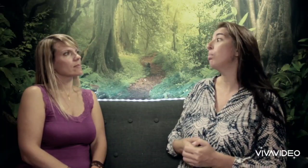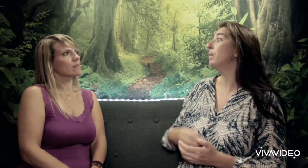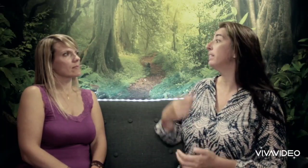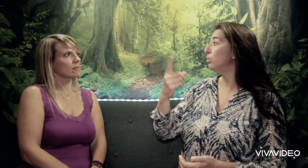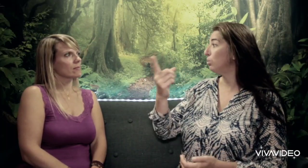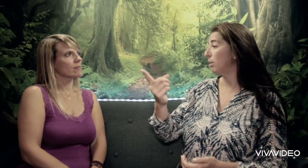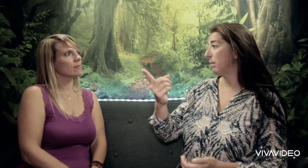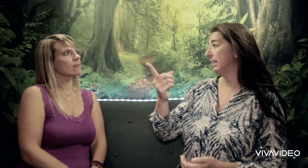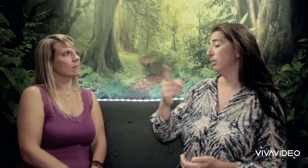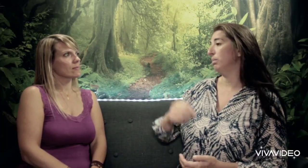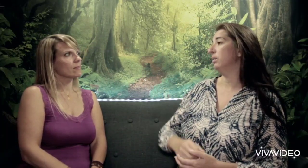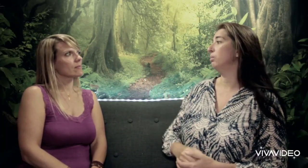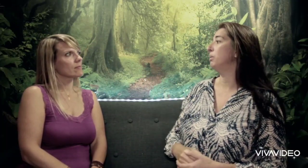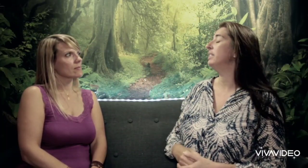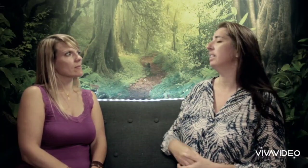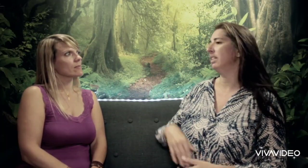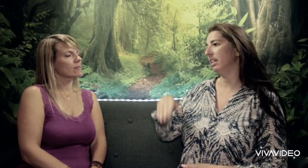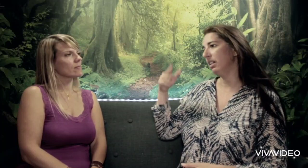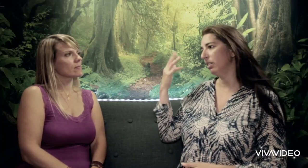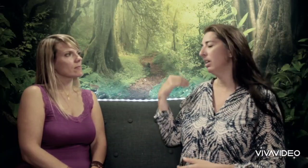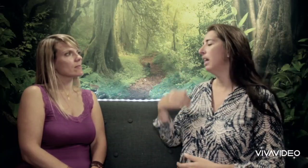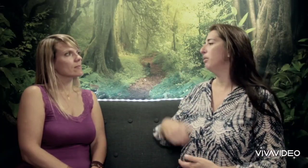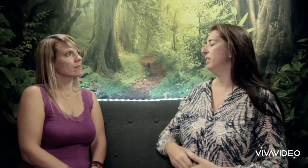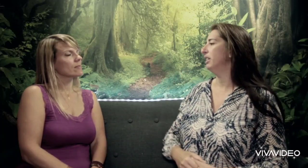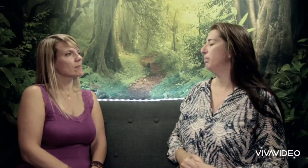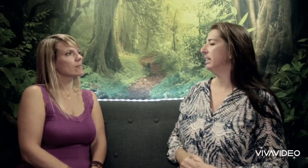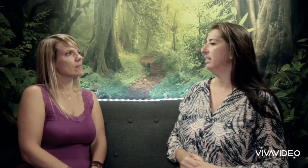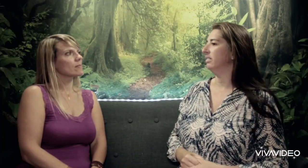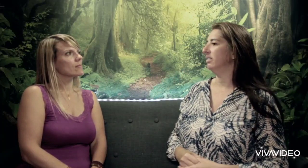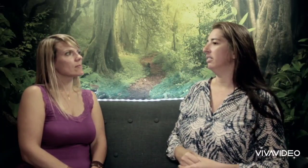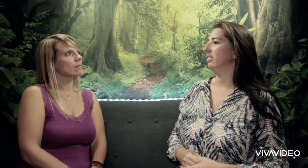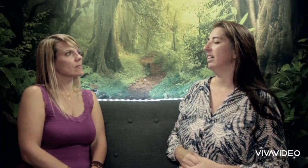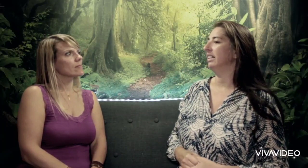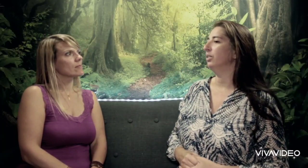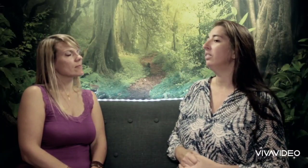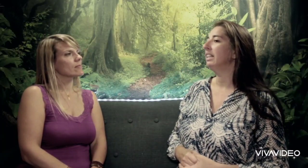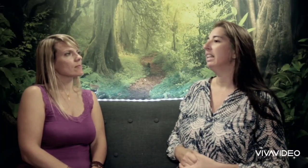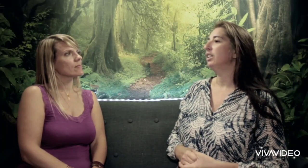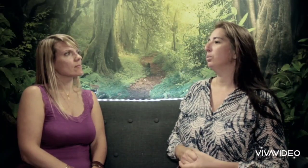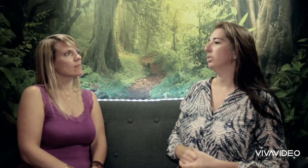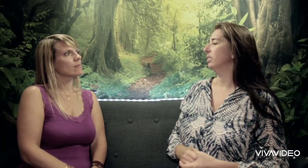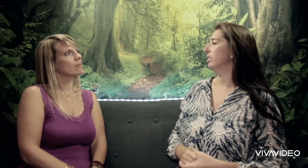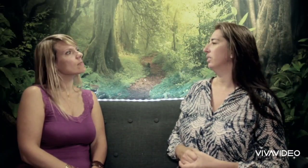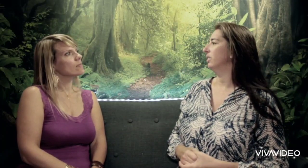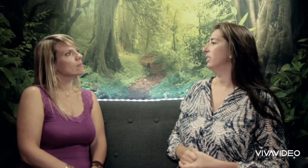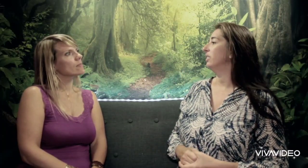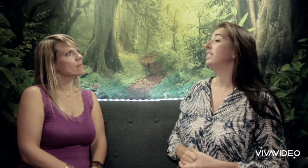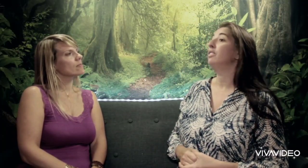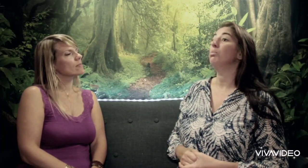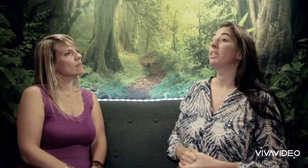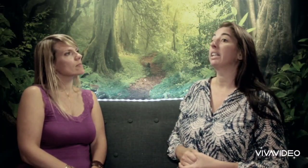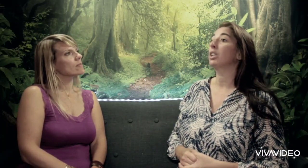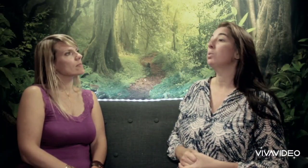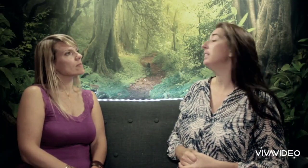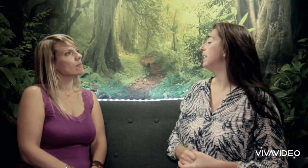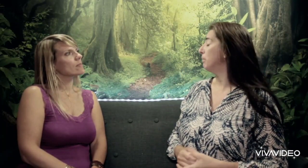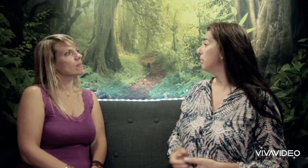pointé du doigt par exemple. Le bébé ça viendra bien après un an. Donc s'il veut montrer quelque chose, il n pas de